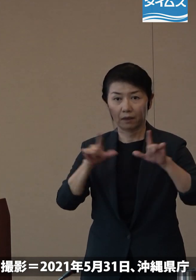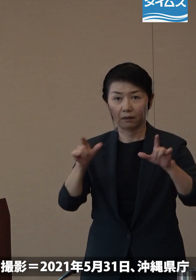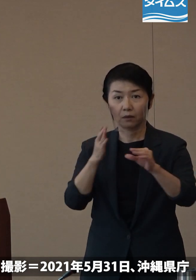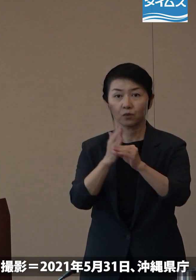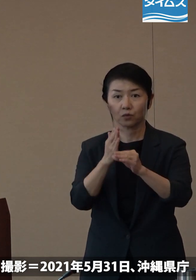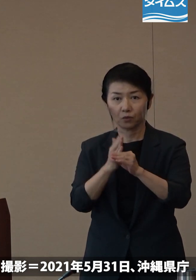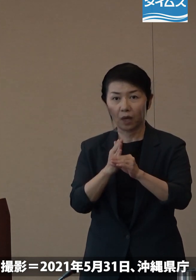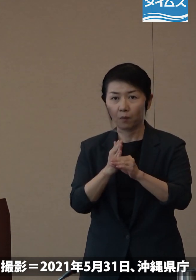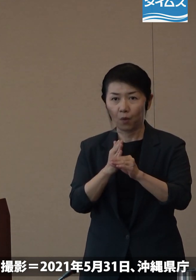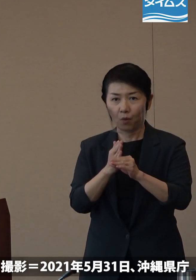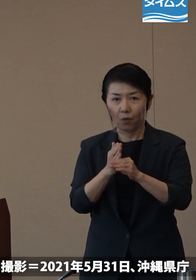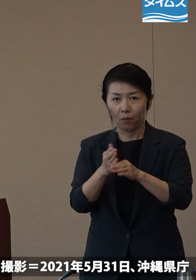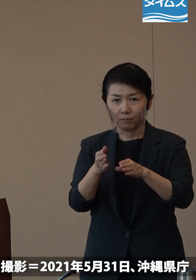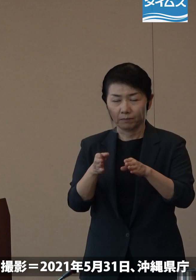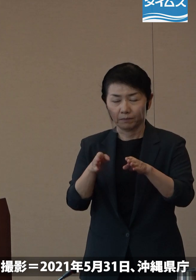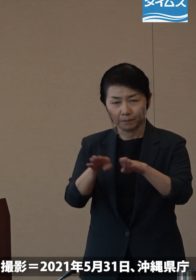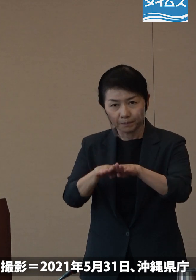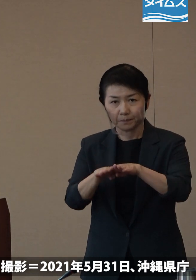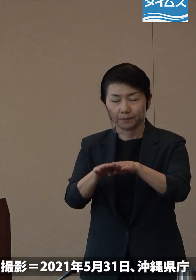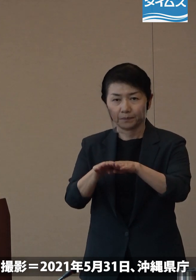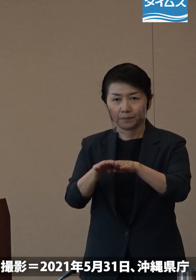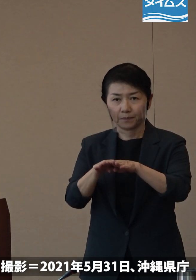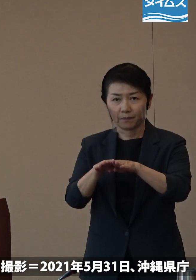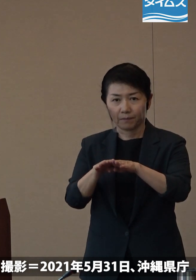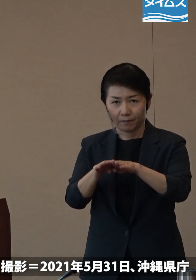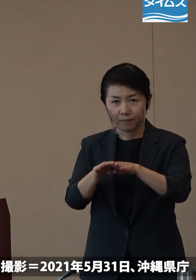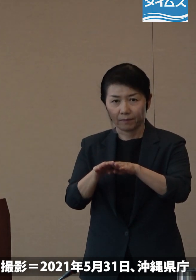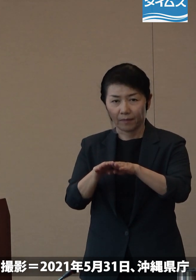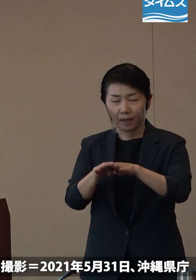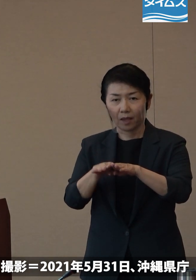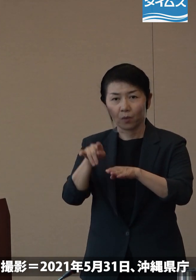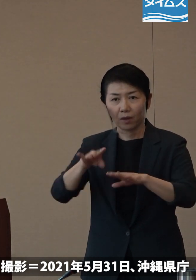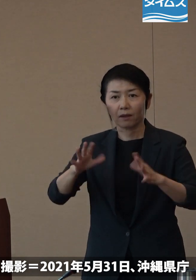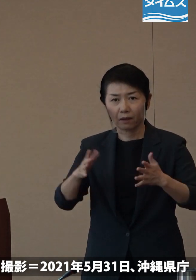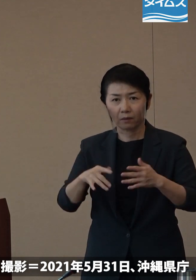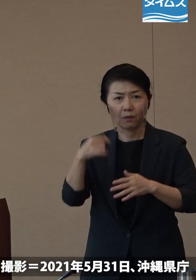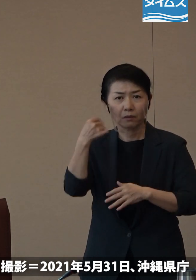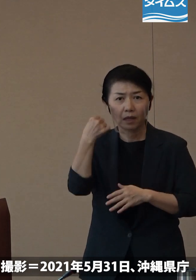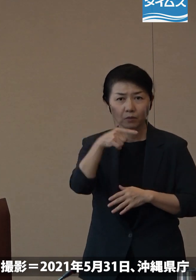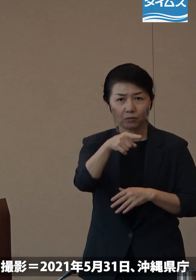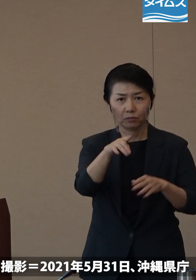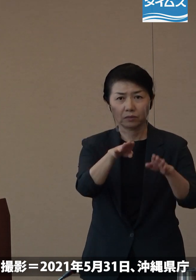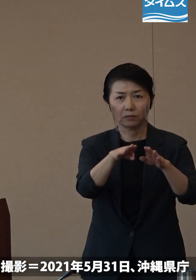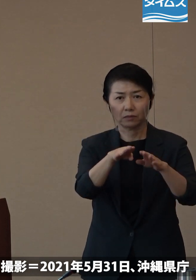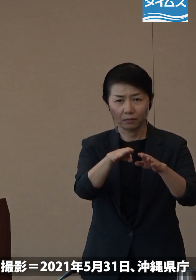ができなければ夏はありません。前回も申し上げました通り、本当にこの夏